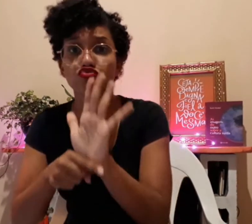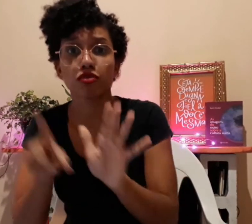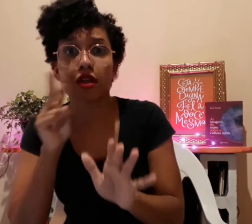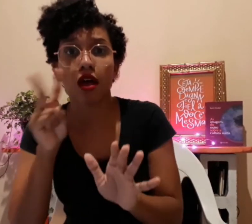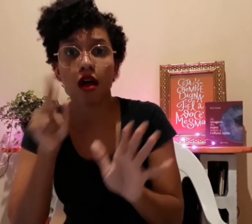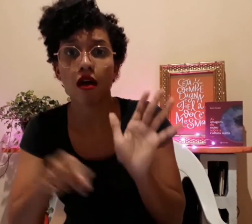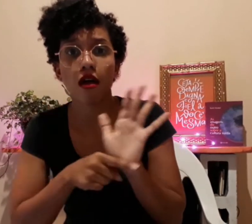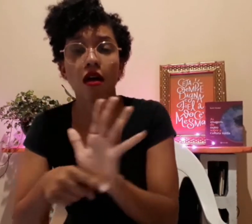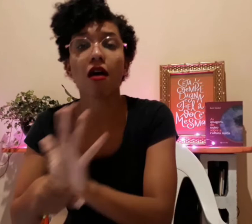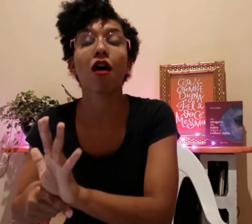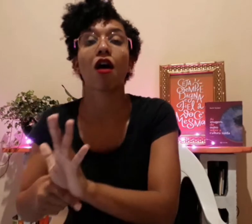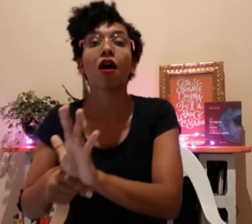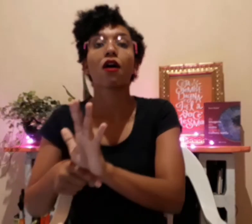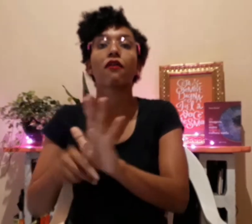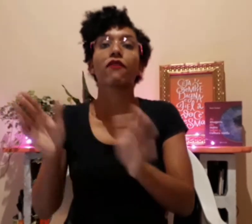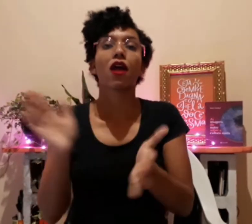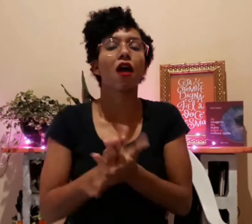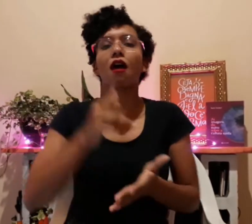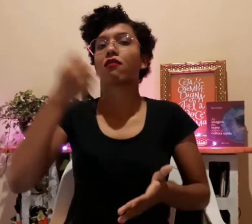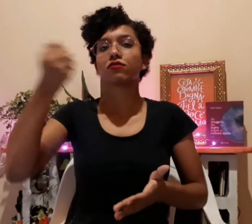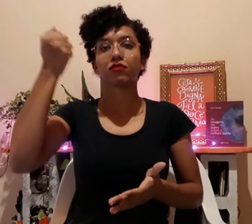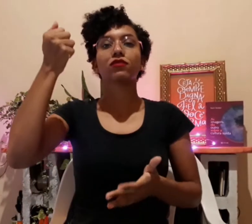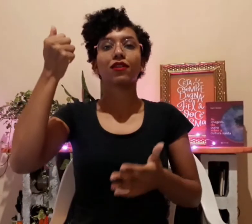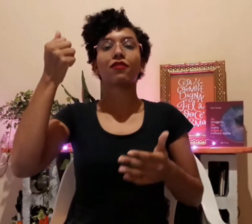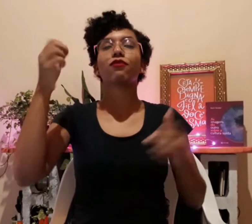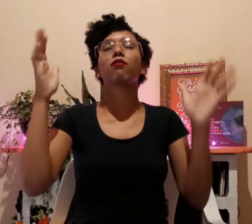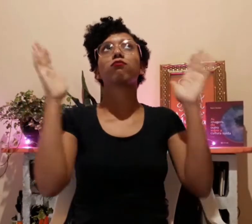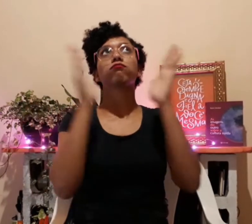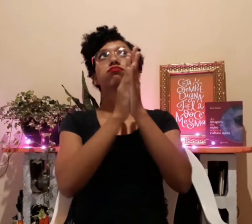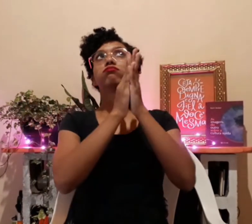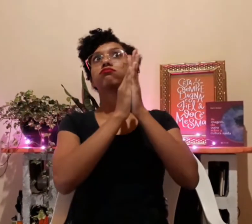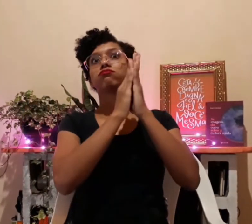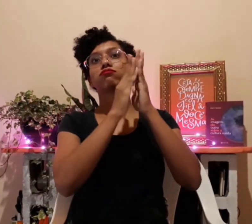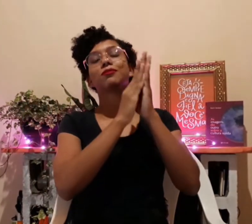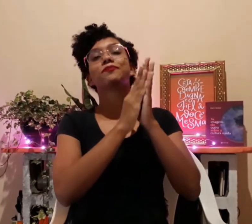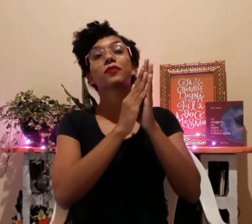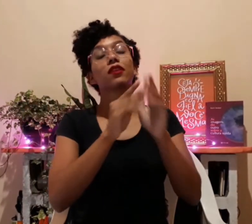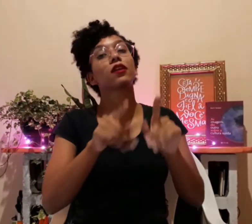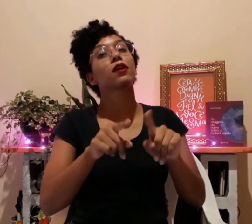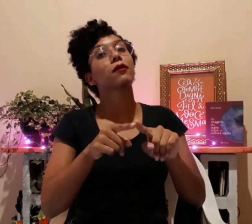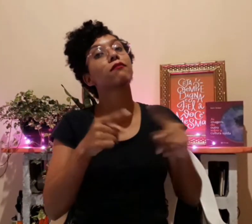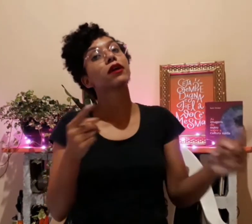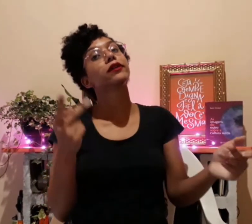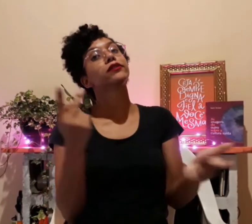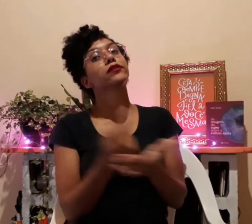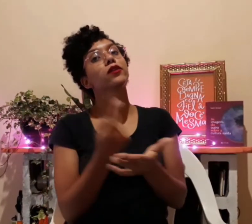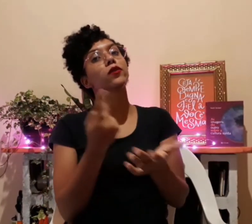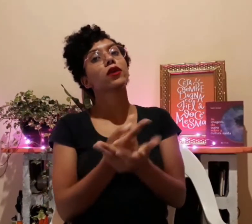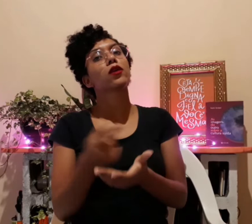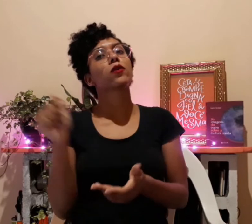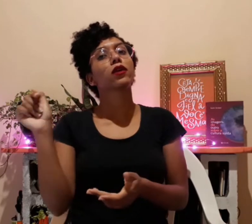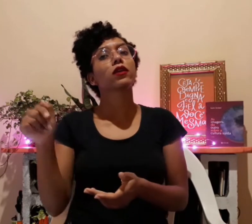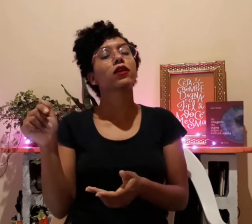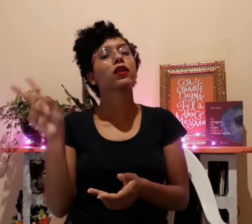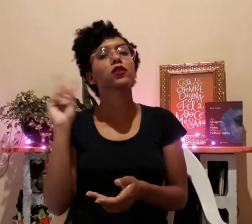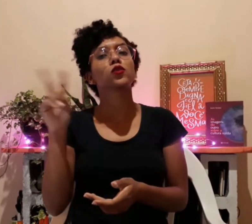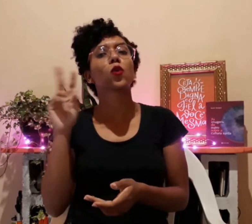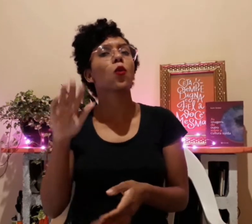e salva o Chapeuzinho e a vovó dela do lobo mau. Ufa, ainda bem! Mas tem um erro aqui na